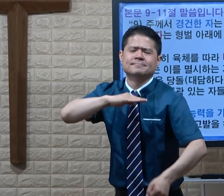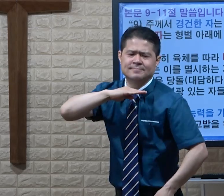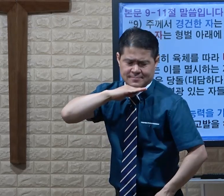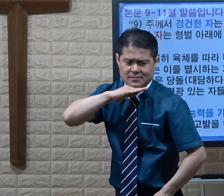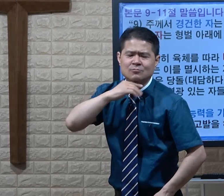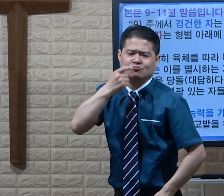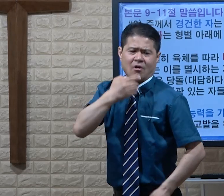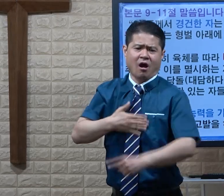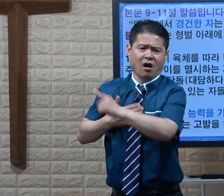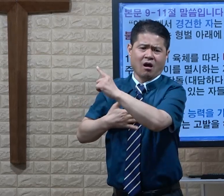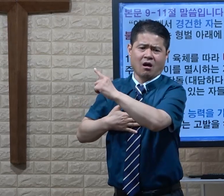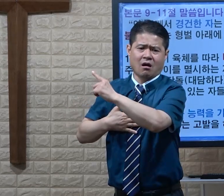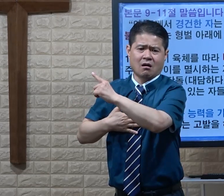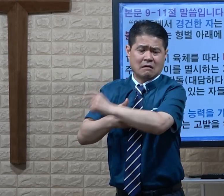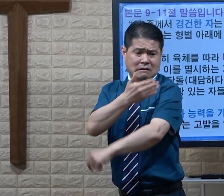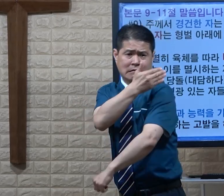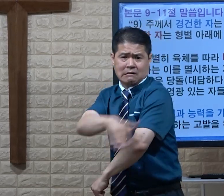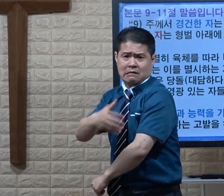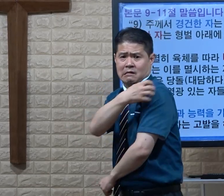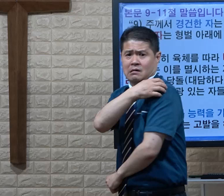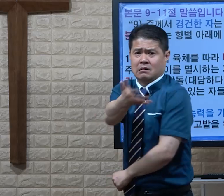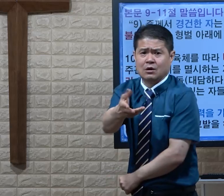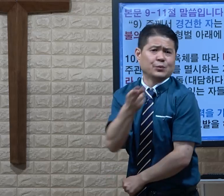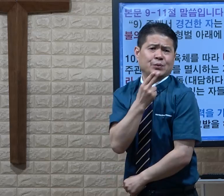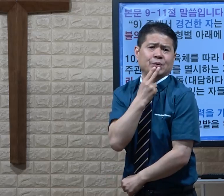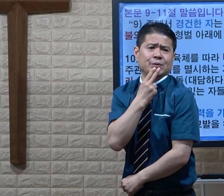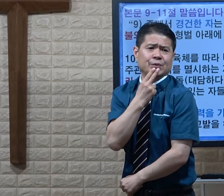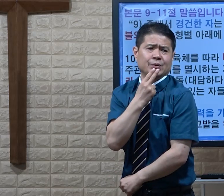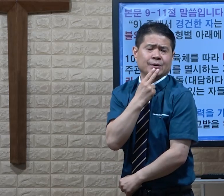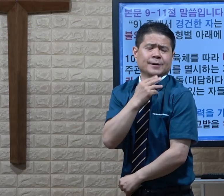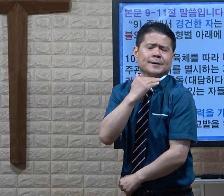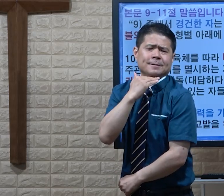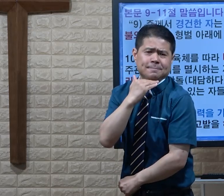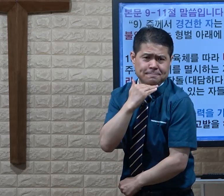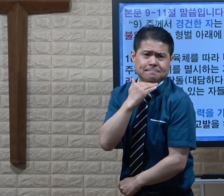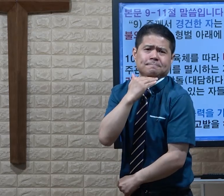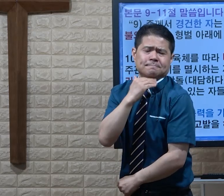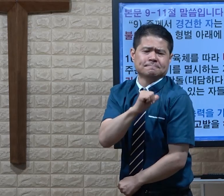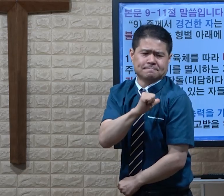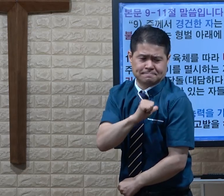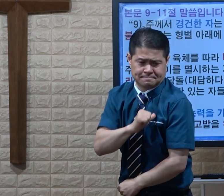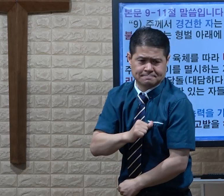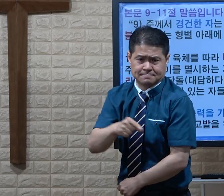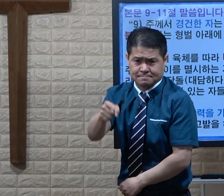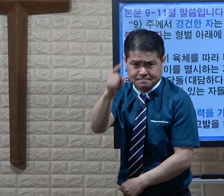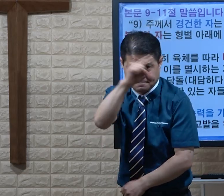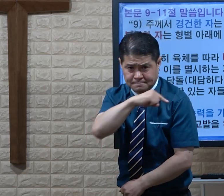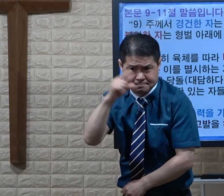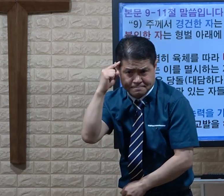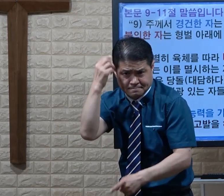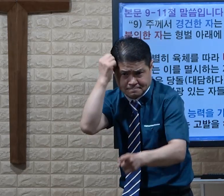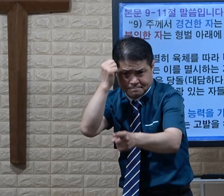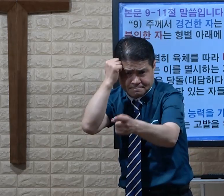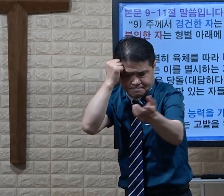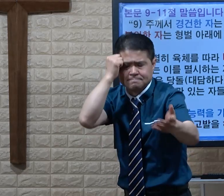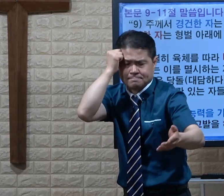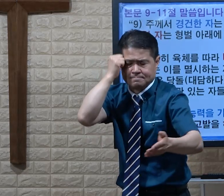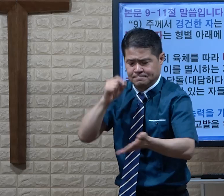주시고 끝까지 인내할 줄을 우리에게 허락하신 분입니다. 정작 그것을 우리가 기다린다면